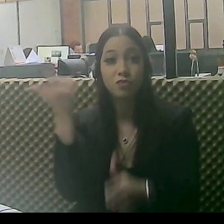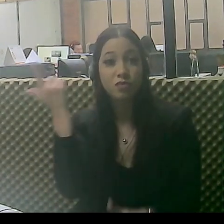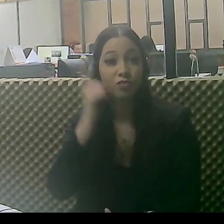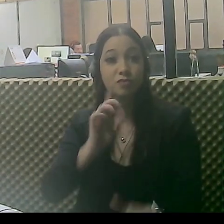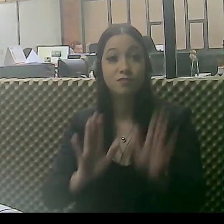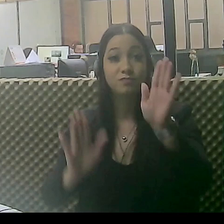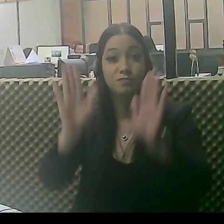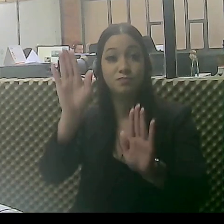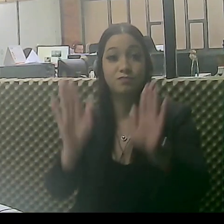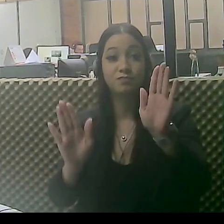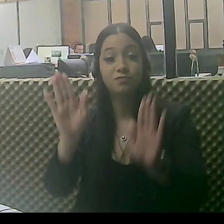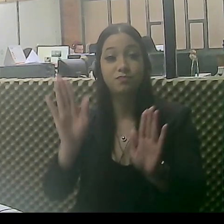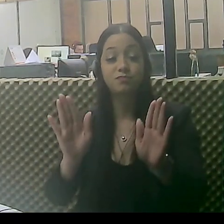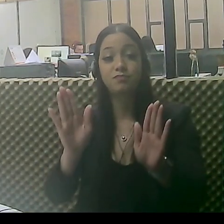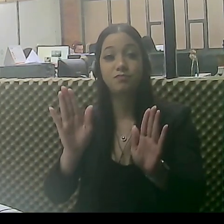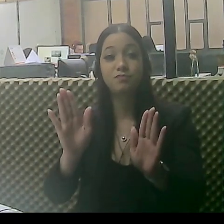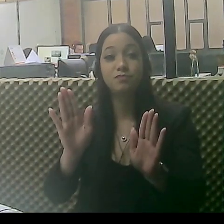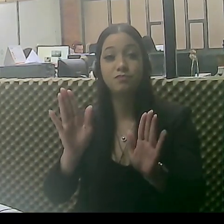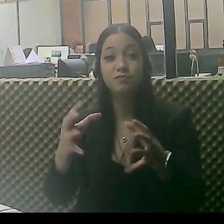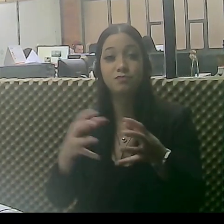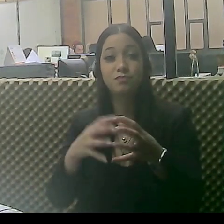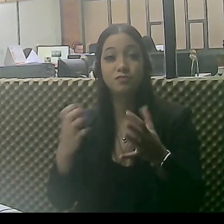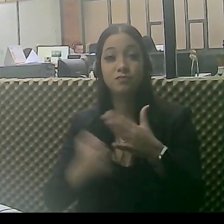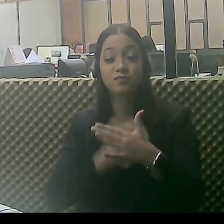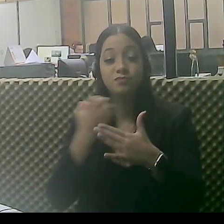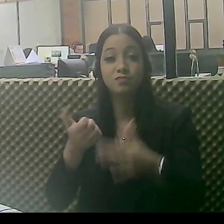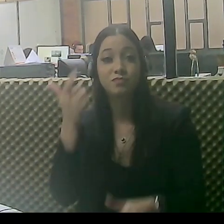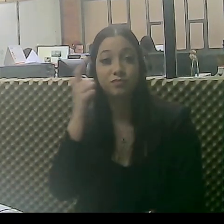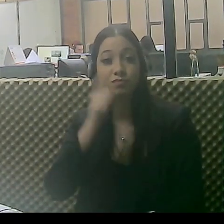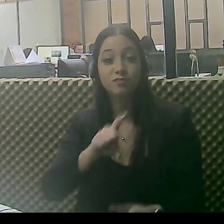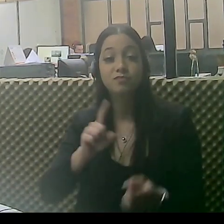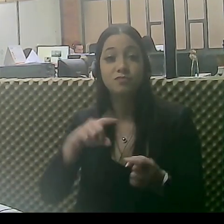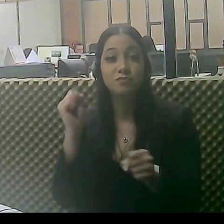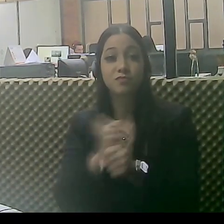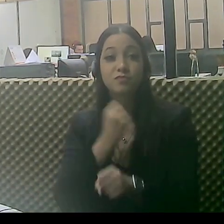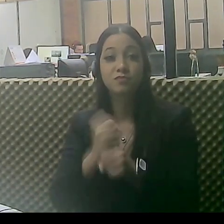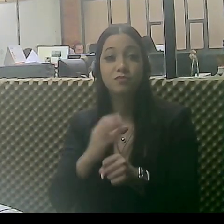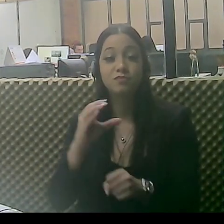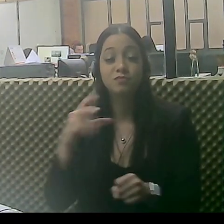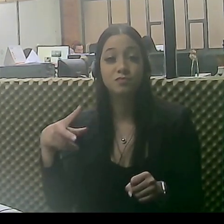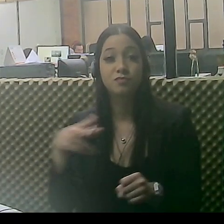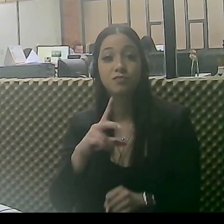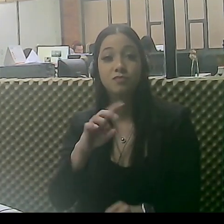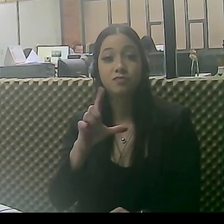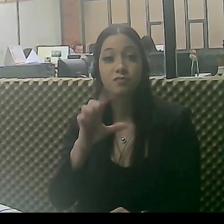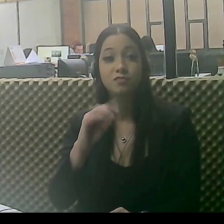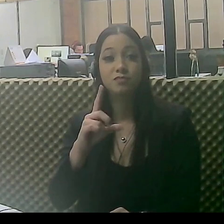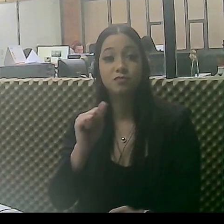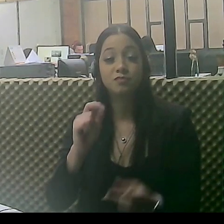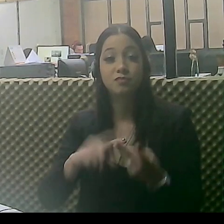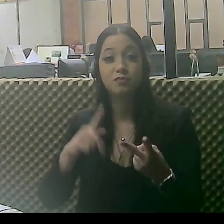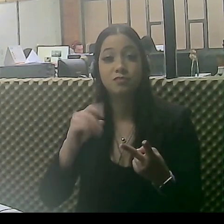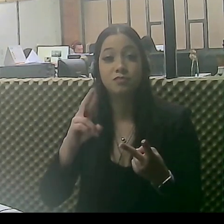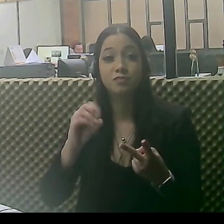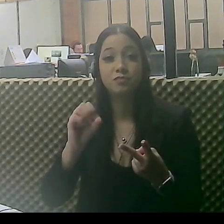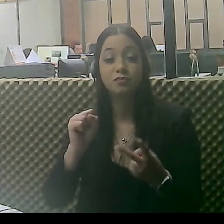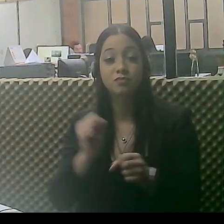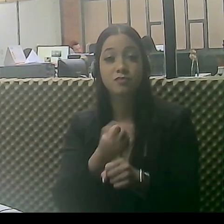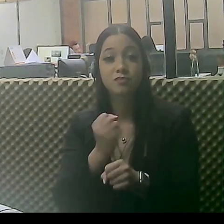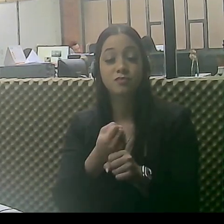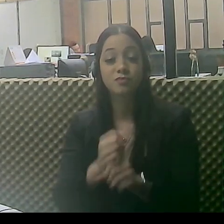de licitação composto pelas empresas licitadas Construtora Corte Limitada e Poros Construtora.